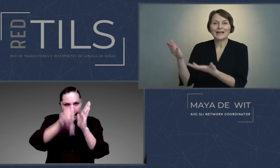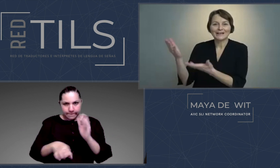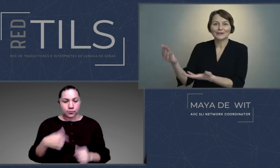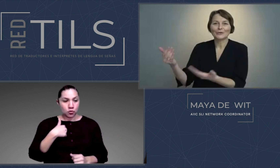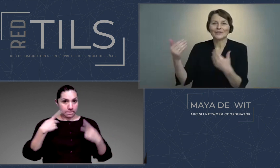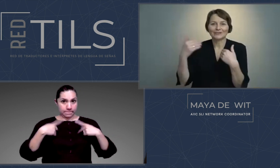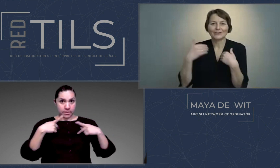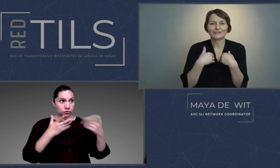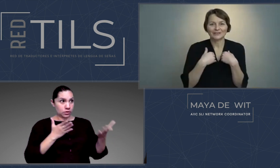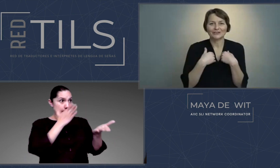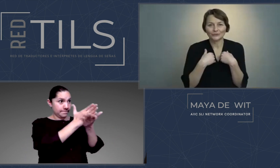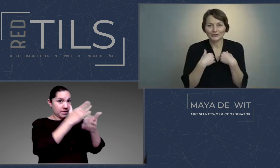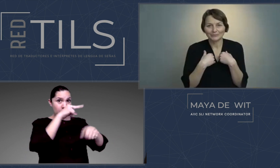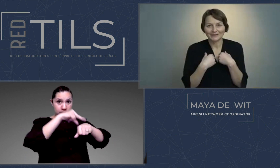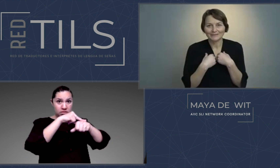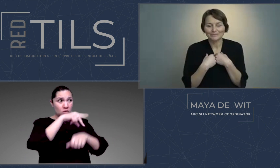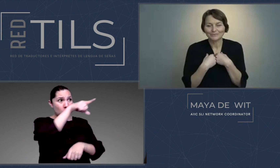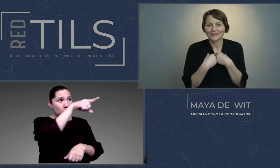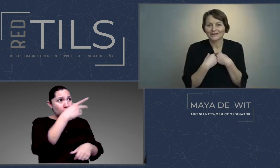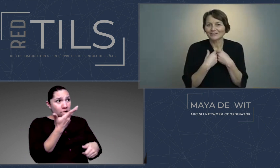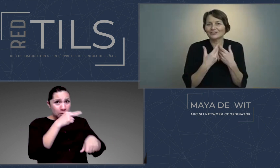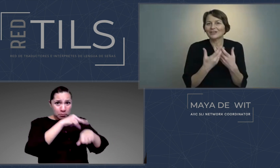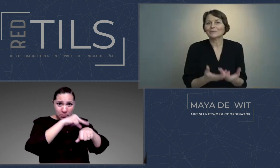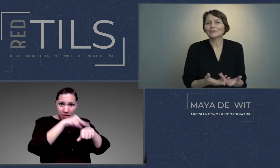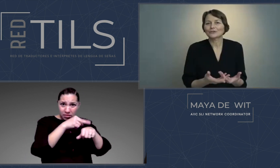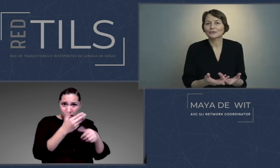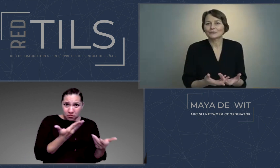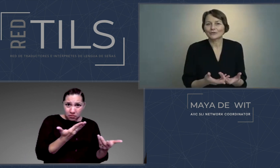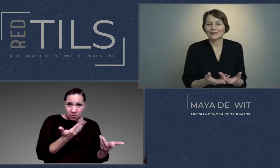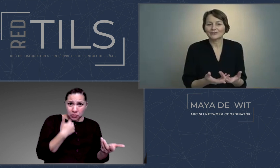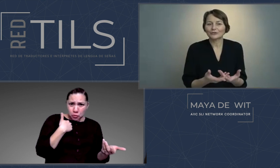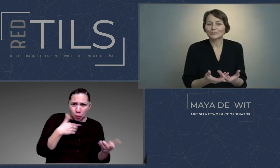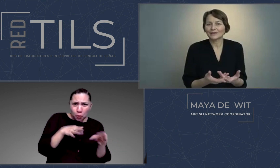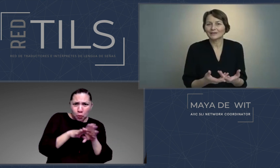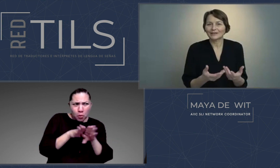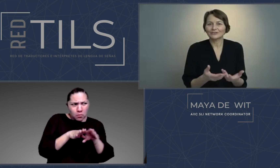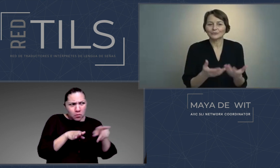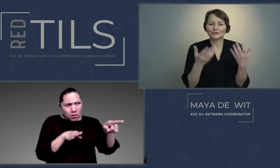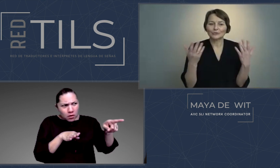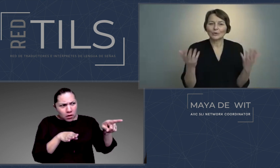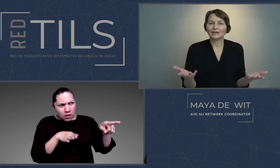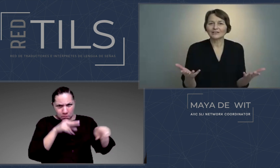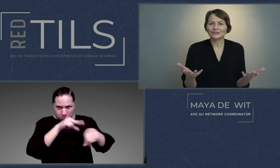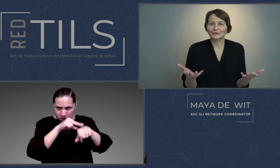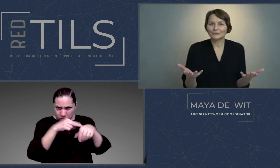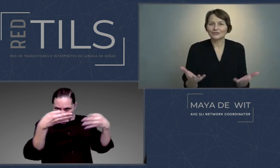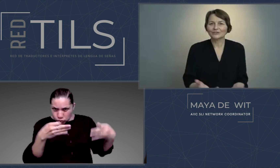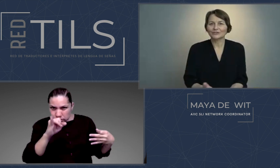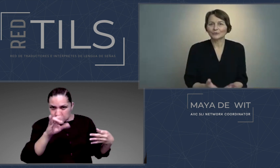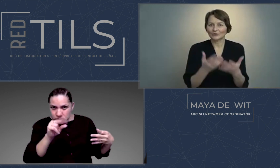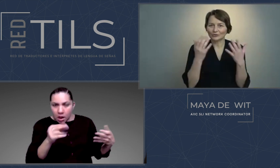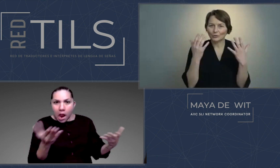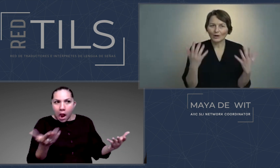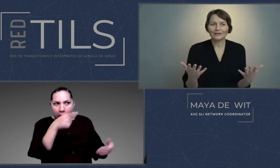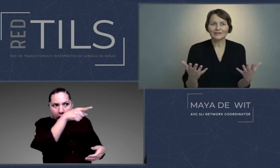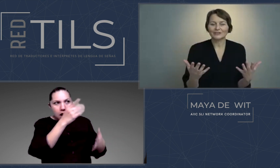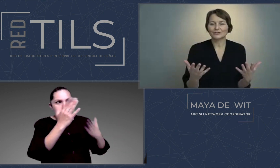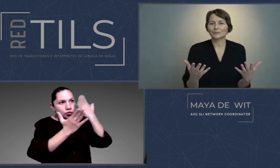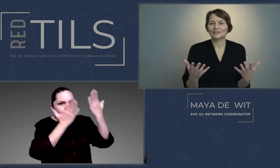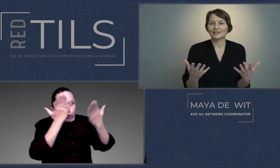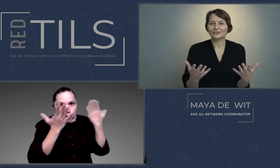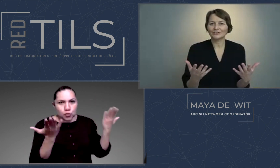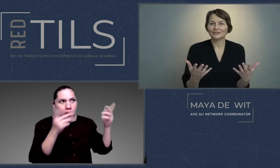sepa lo que está haciendo. Entonces, bueno, si yo veo el título del doctor ahí colgado, pues yo sé que el doctor me puede tratar. Lo mismo pasa con